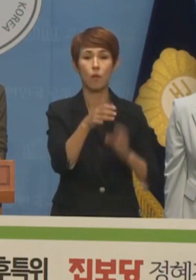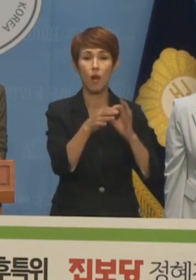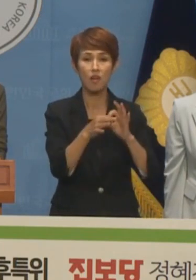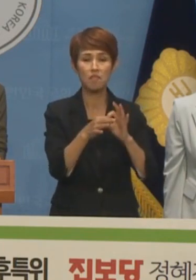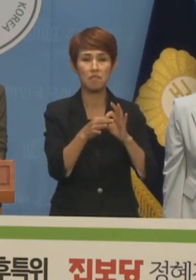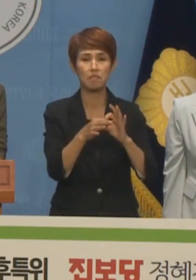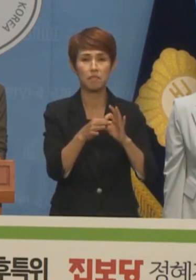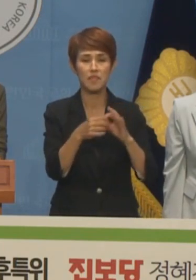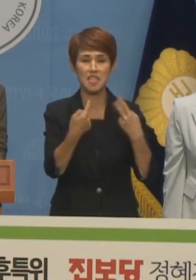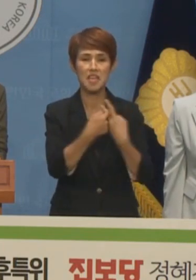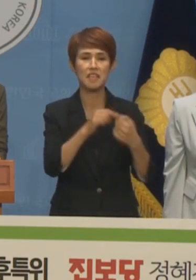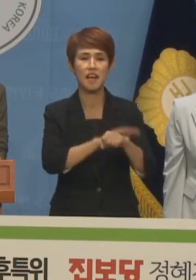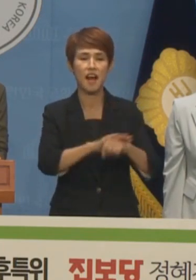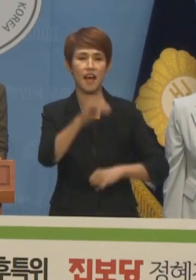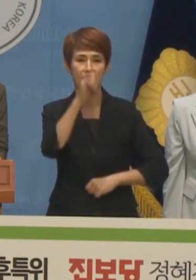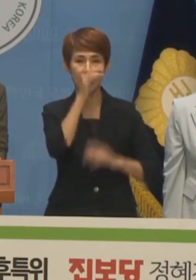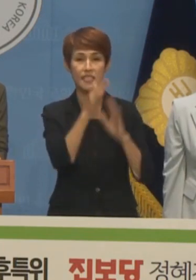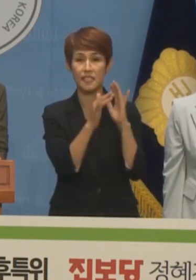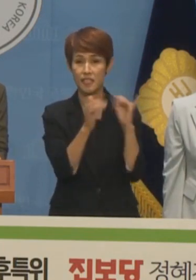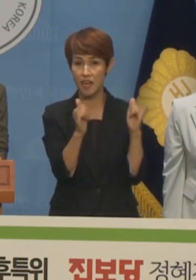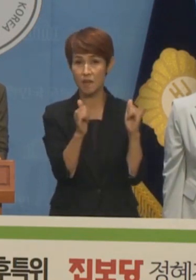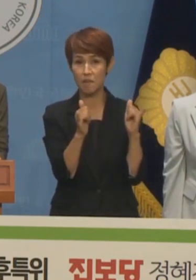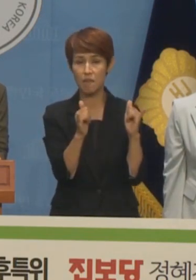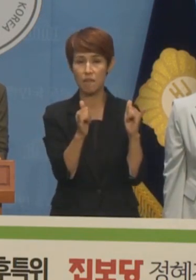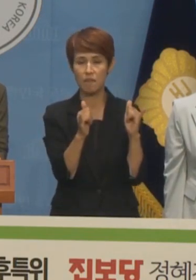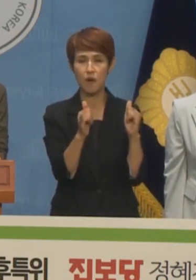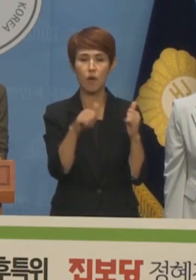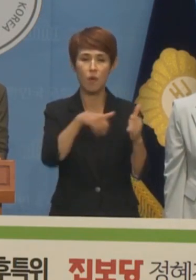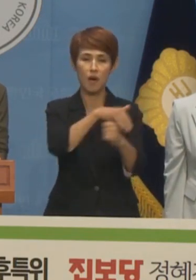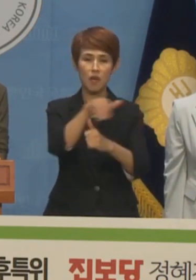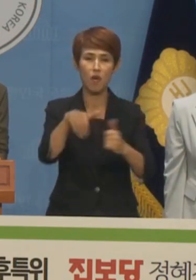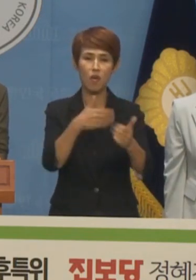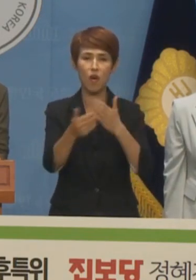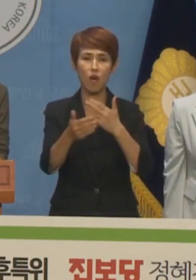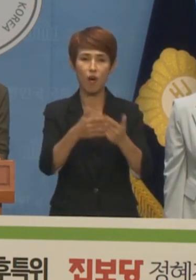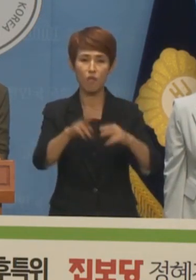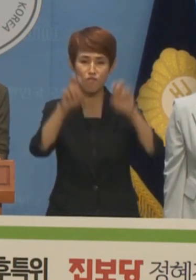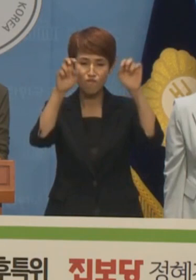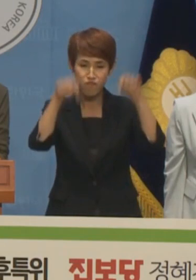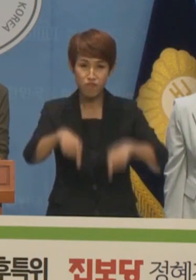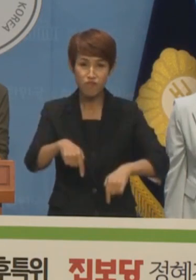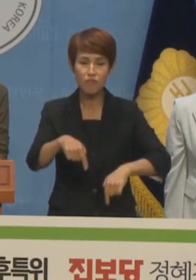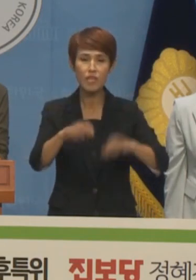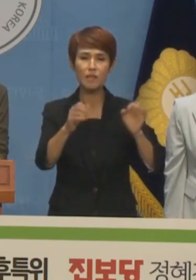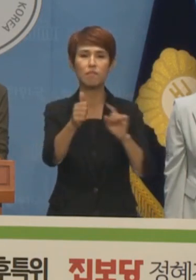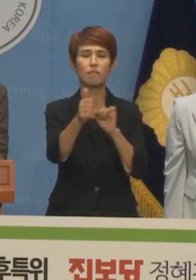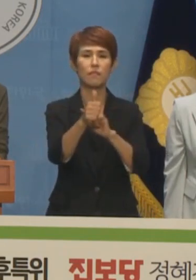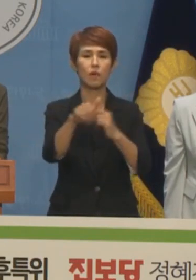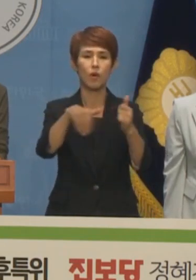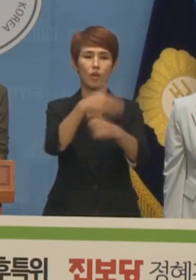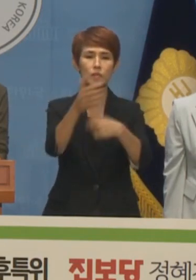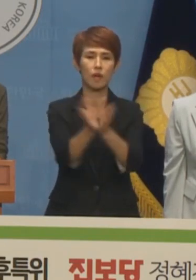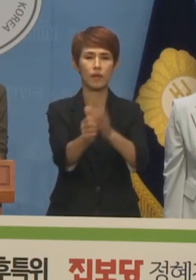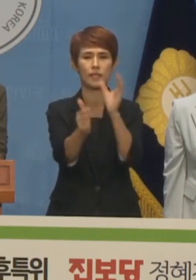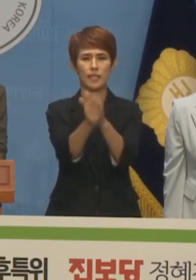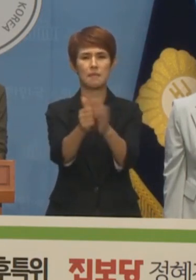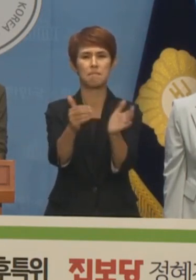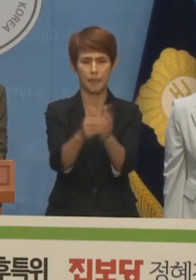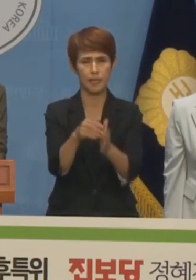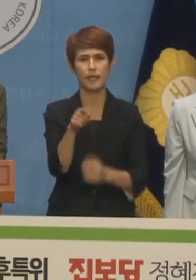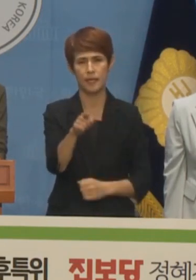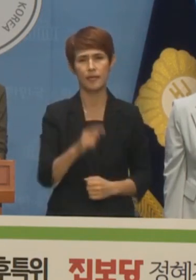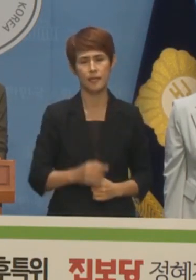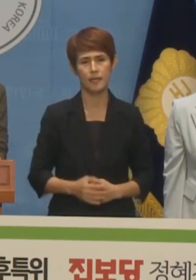인물로 평가받으며 환경 관련 경험이 전무한 김 후보자의 환경부 장관 지명 그 의미가